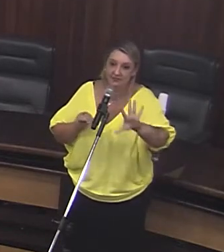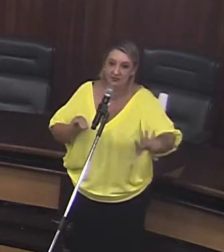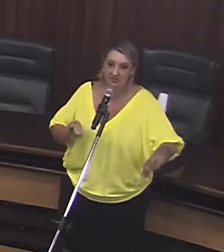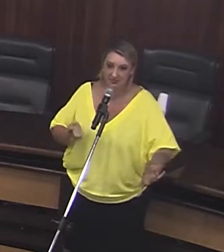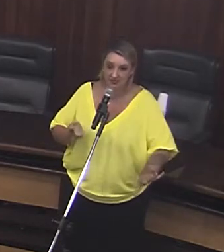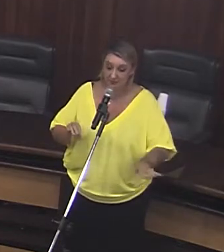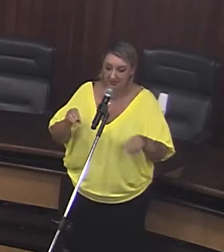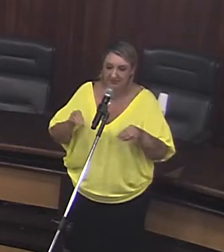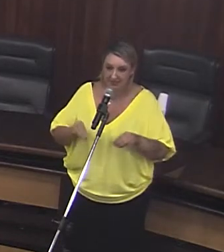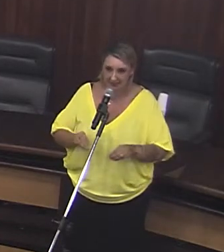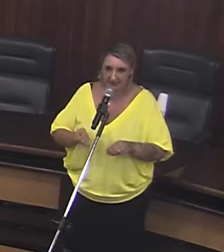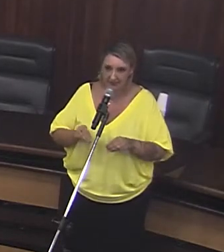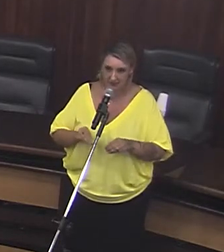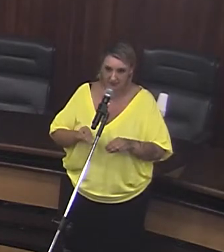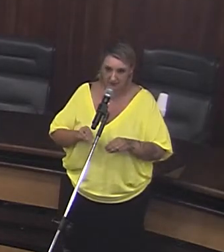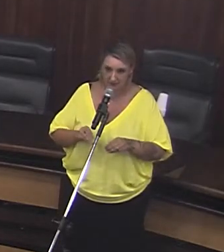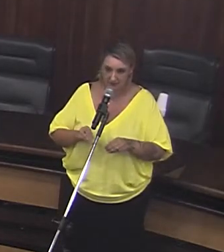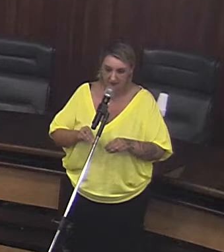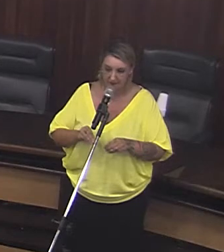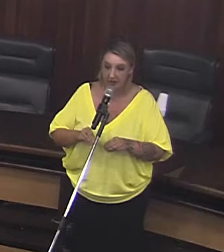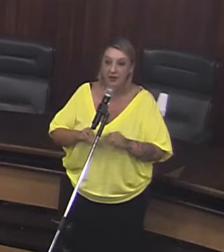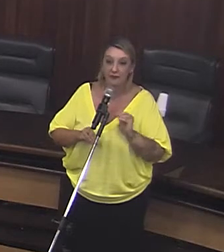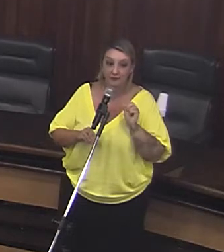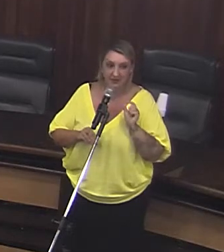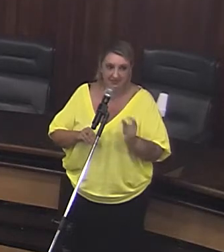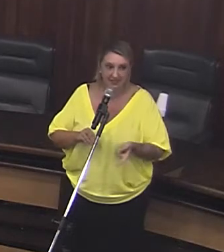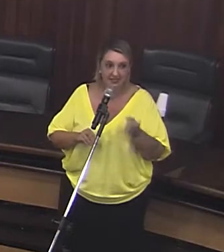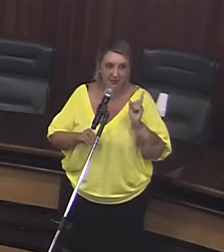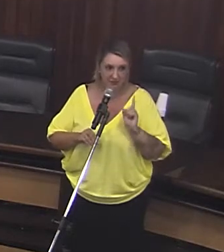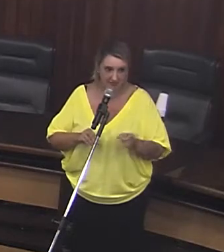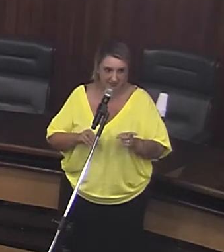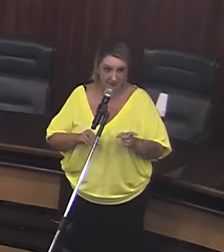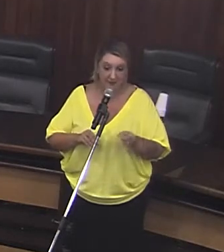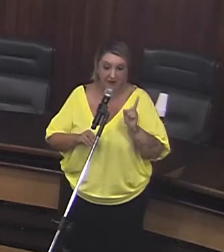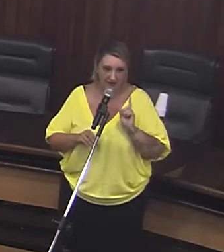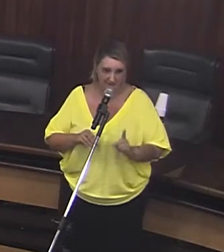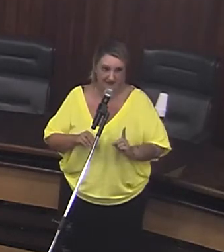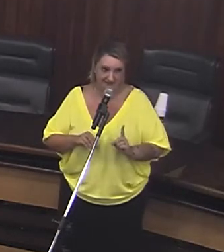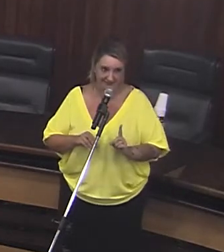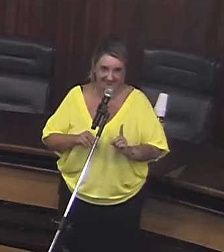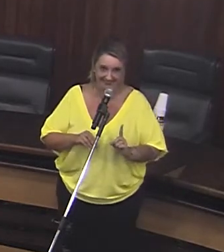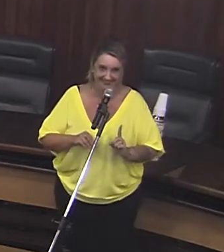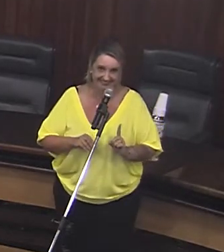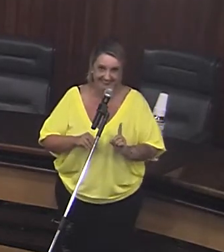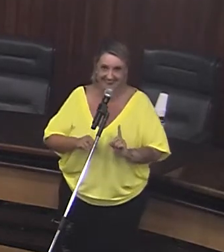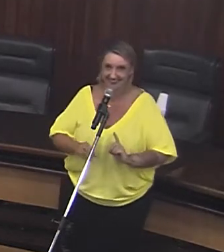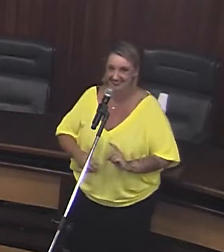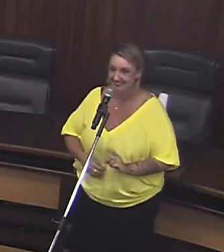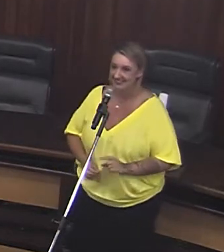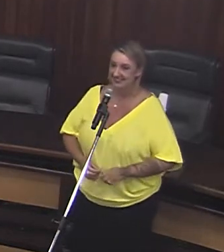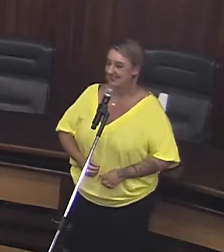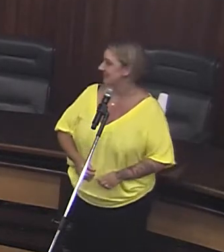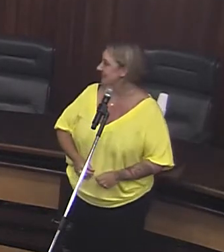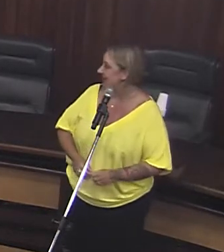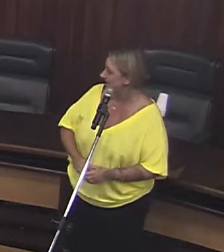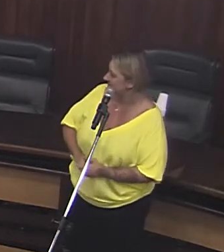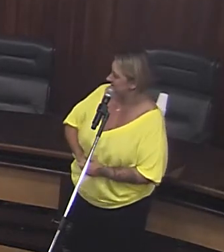vocês, mas aqui não. Eu vou fazer que nem o Inês. Eu amarro a mão, hein? E a Elza chegou